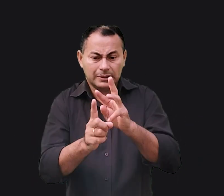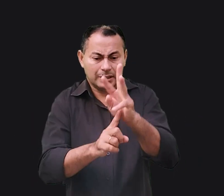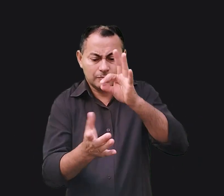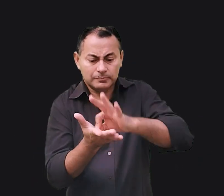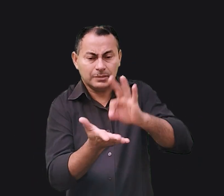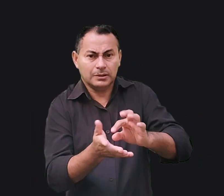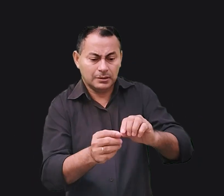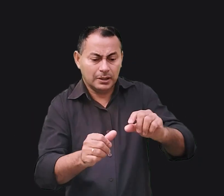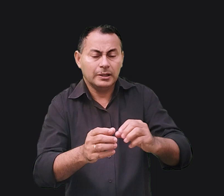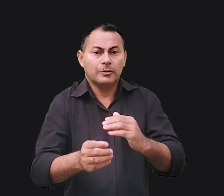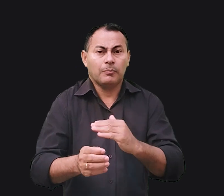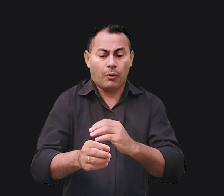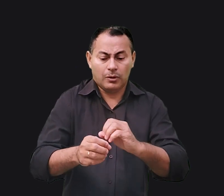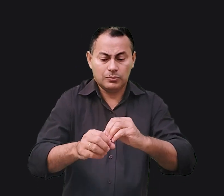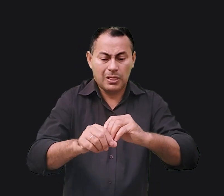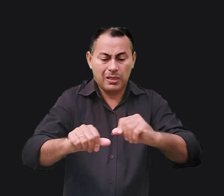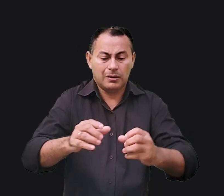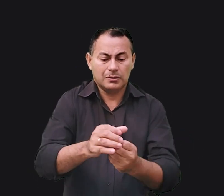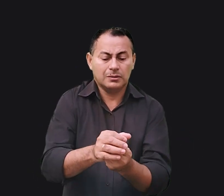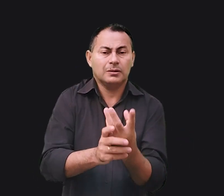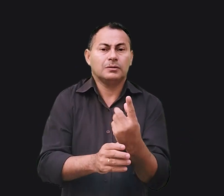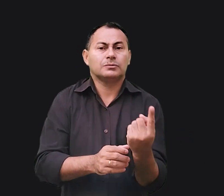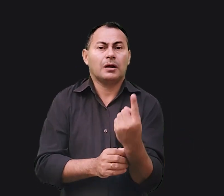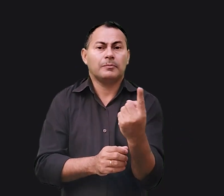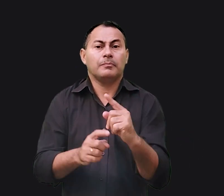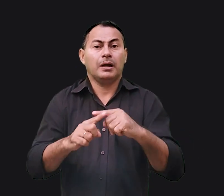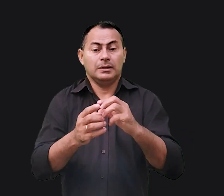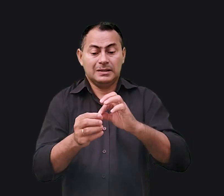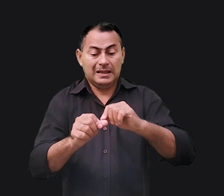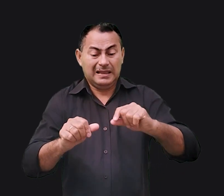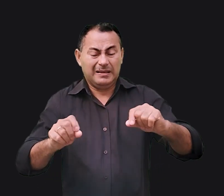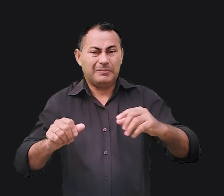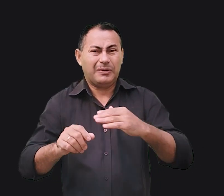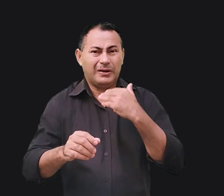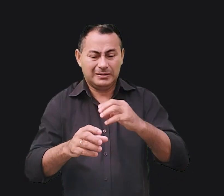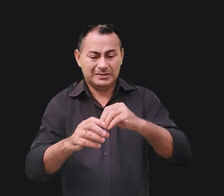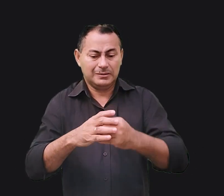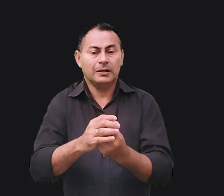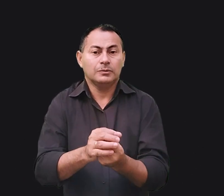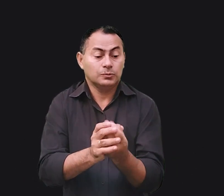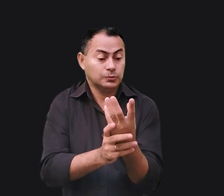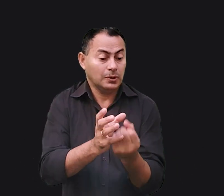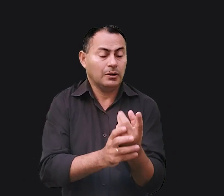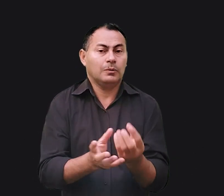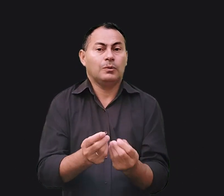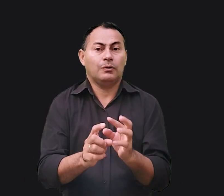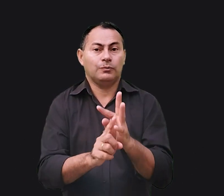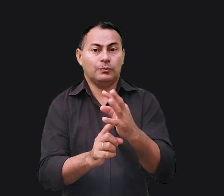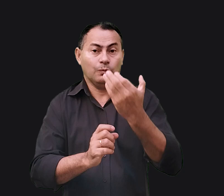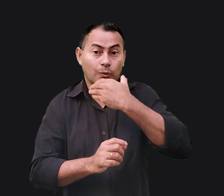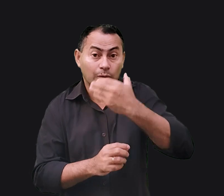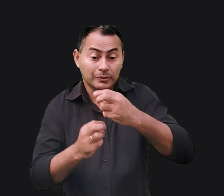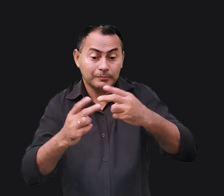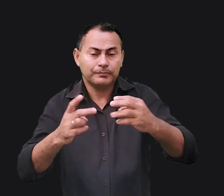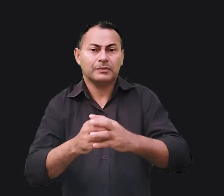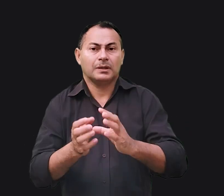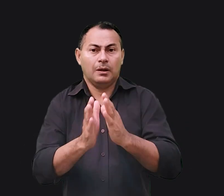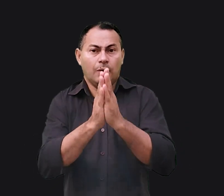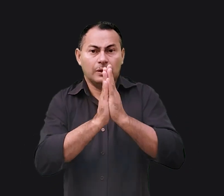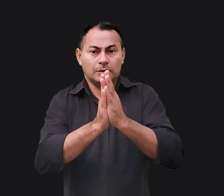na terra e não morrer, continuará ele só. Mas se morrer, dará muito fruto. A oração do capítulo 12 é a oração